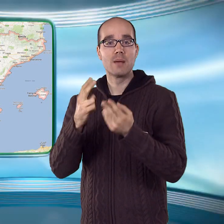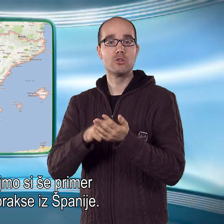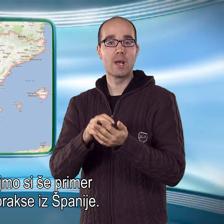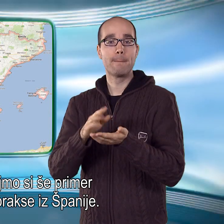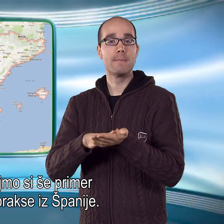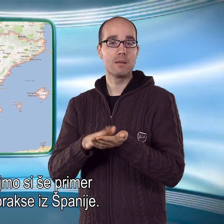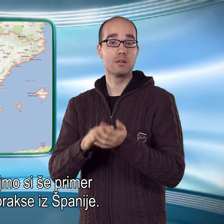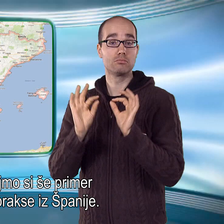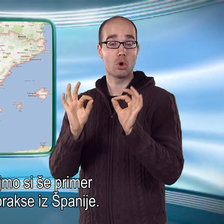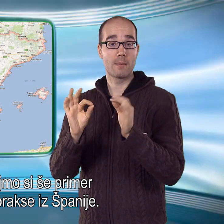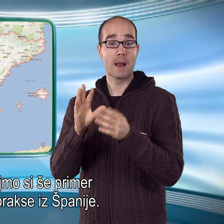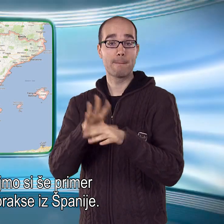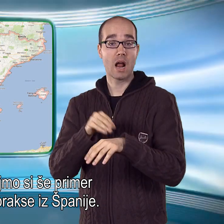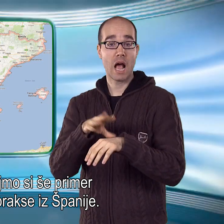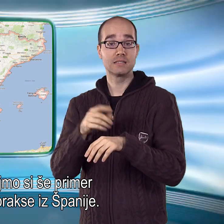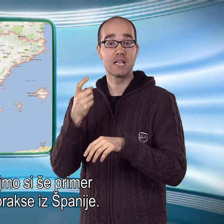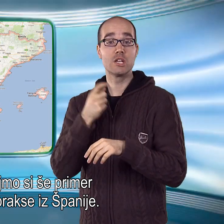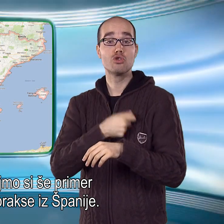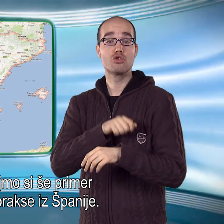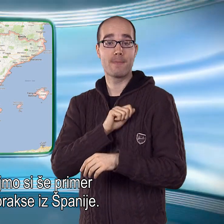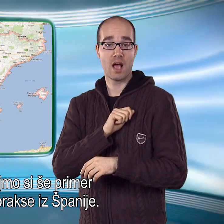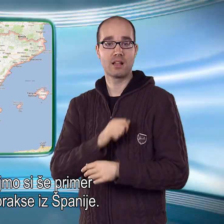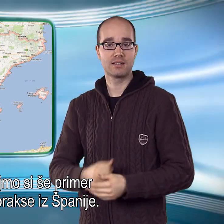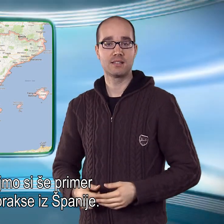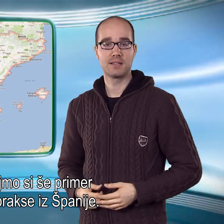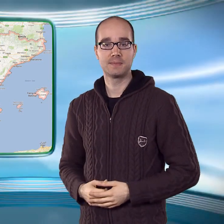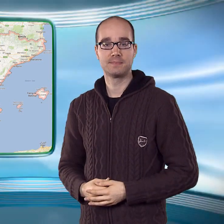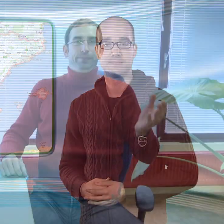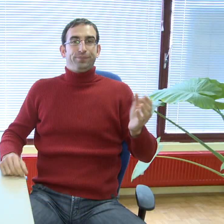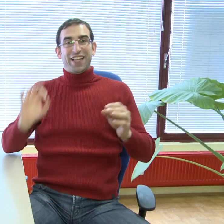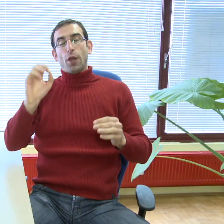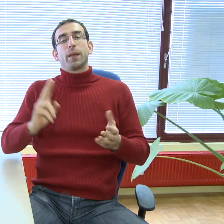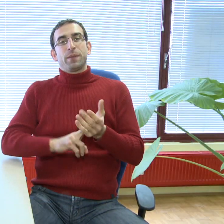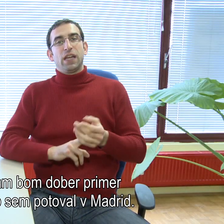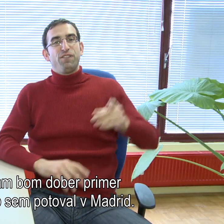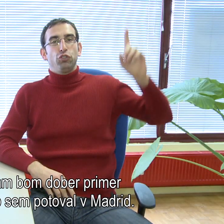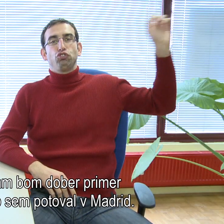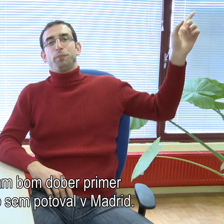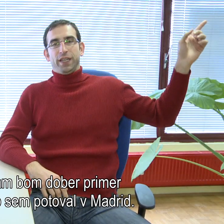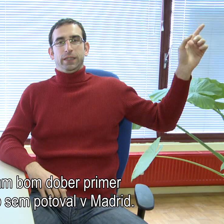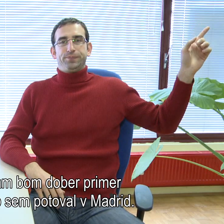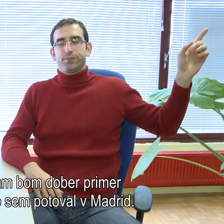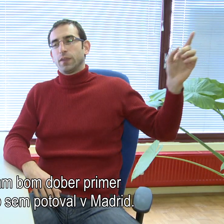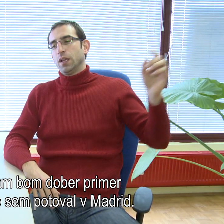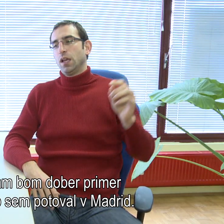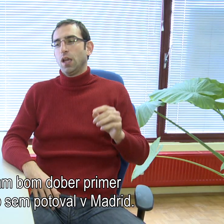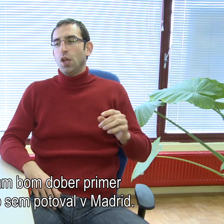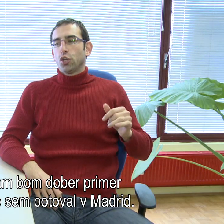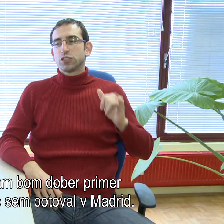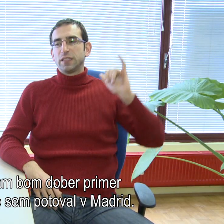Poglejmo si še primer dobre prakse iz Španije. En dobre primere v Španiji. Kaj se mi